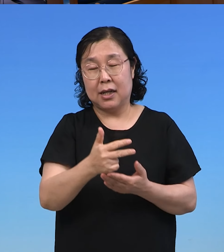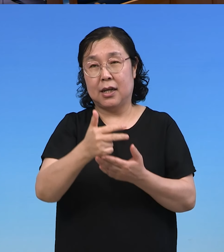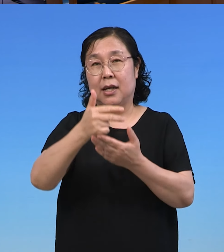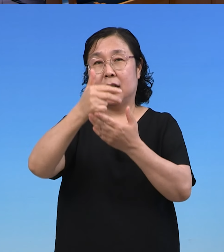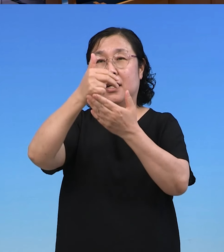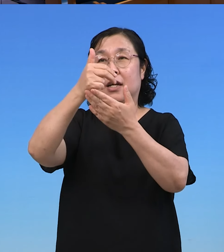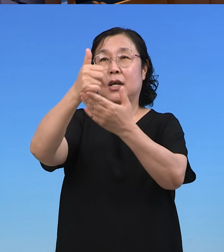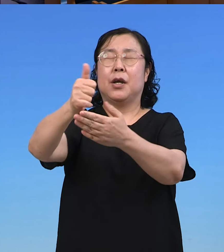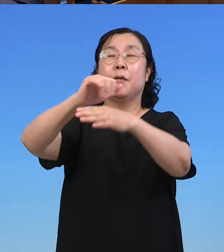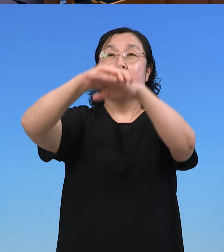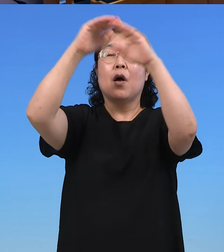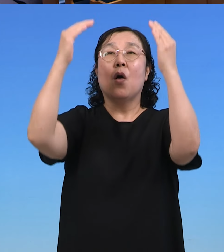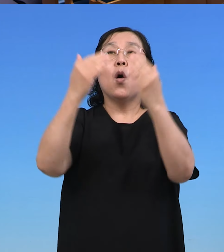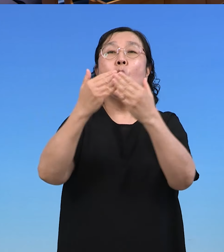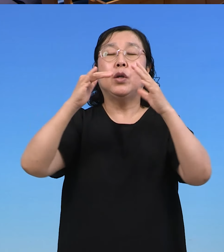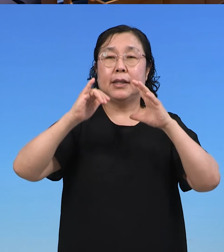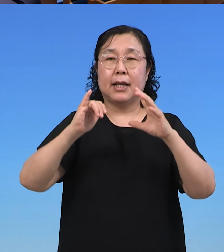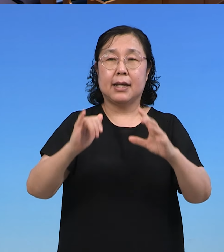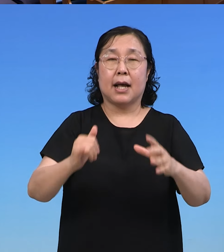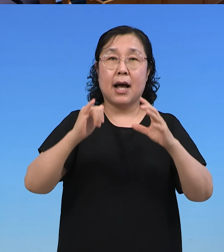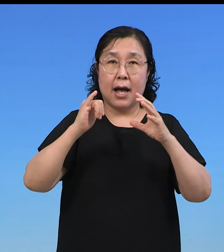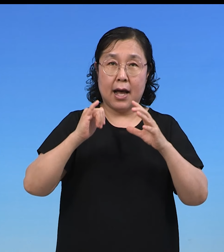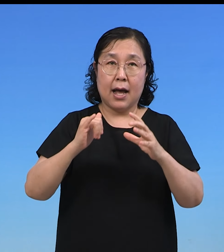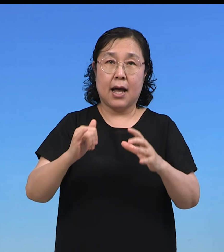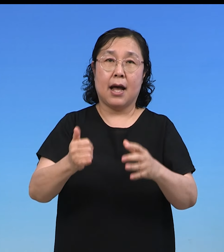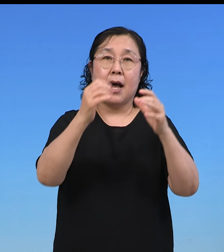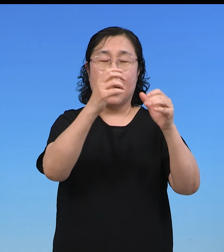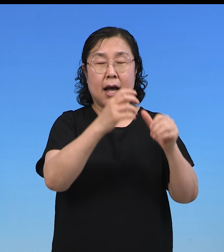온 세상 구주시라.